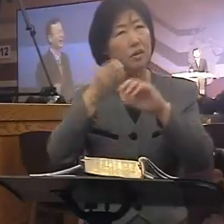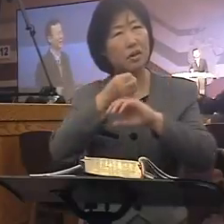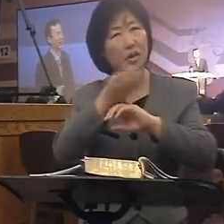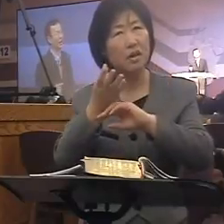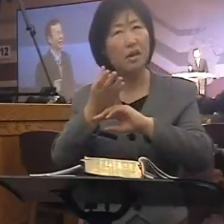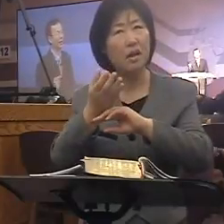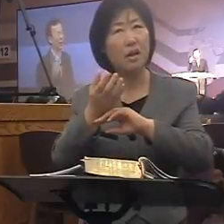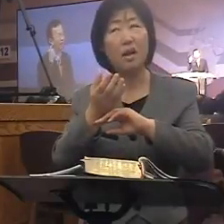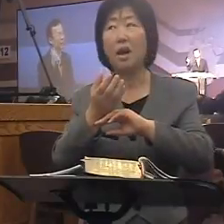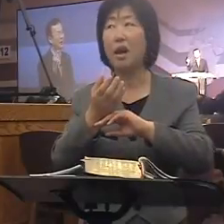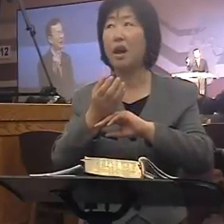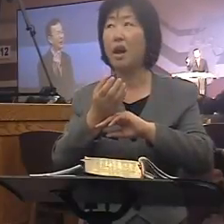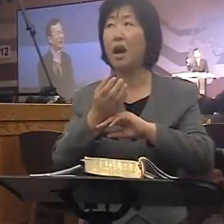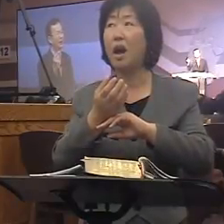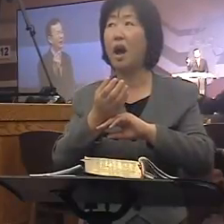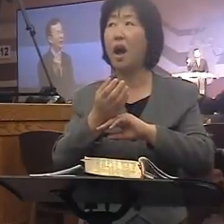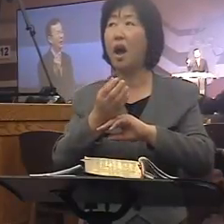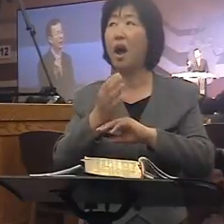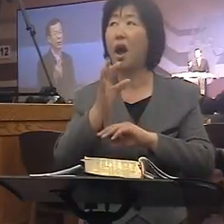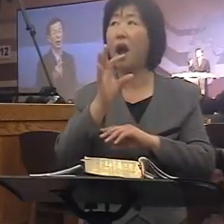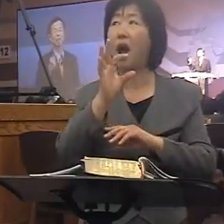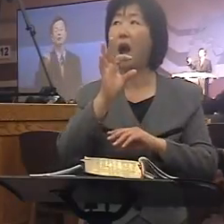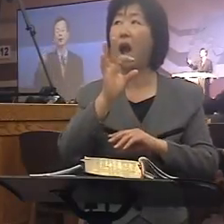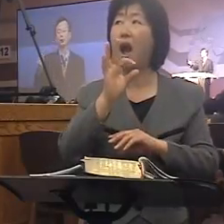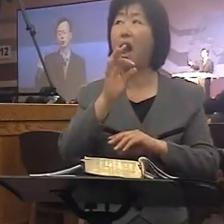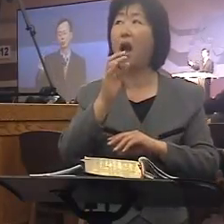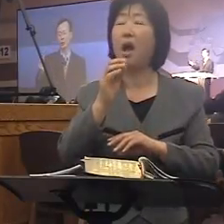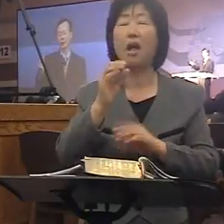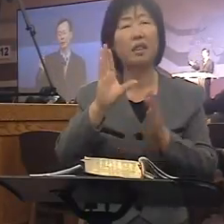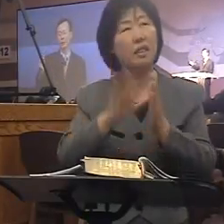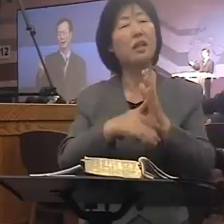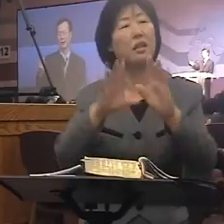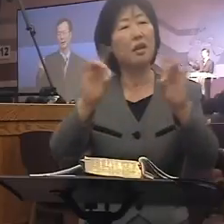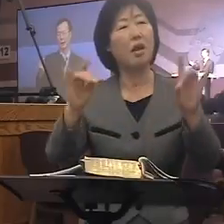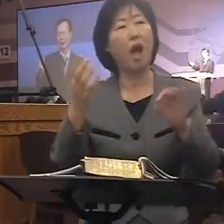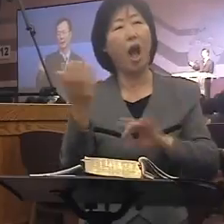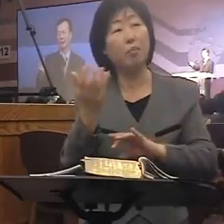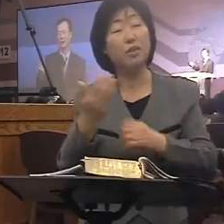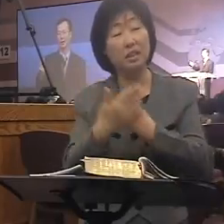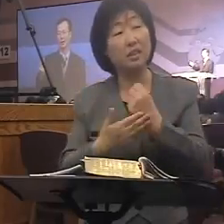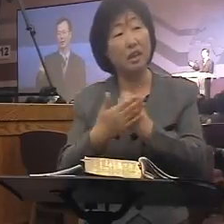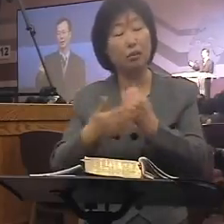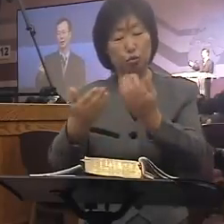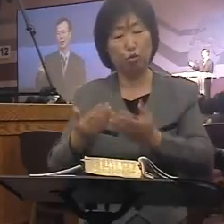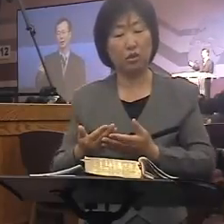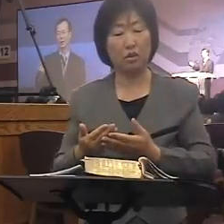아픈 은혜가 제일 낫겠다. 아픈 은혜. 때때로 아픈 은혜를 주십니다. 왜요?